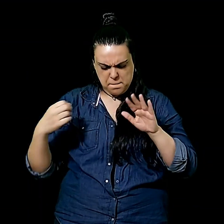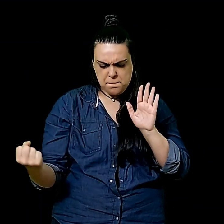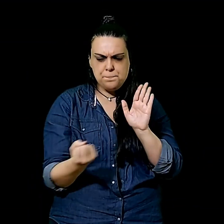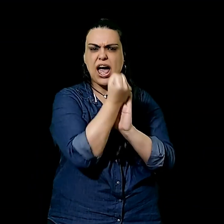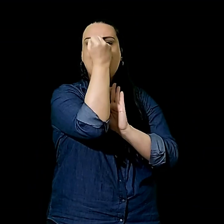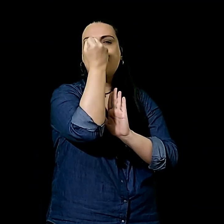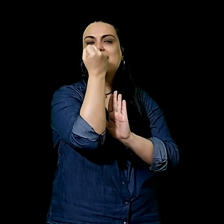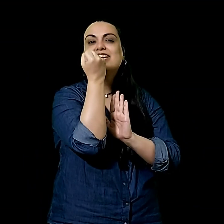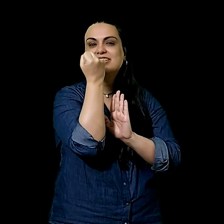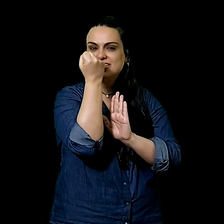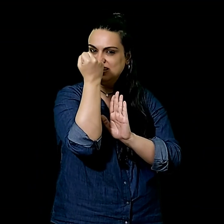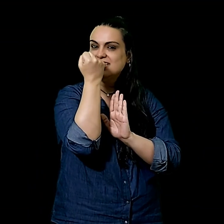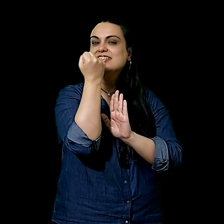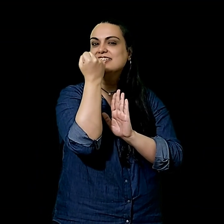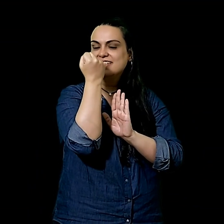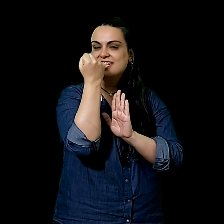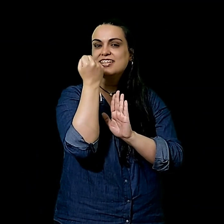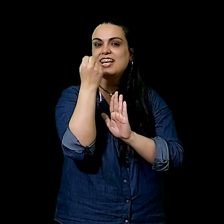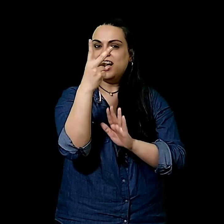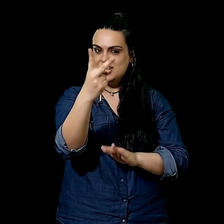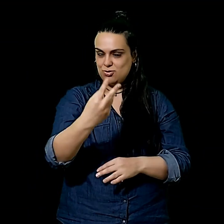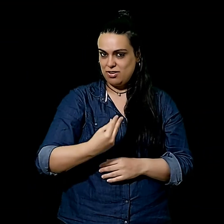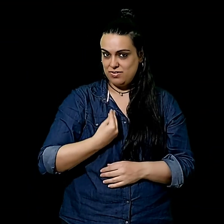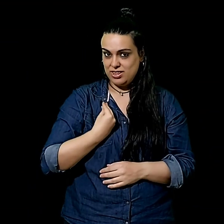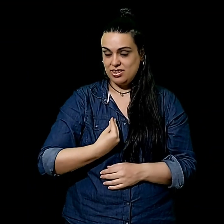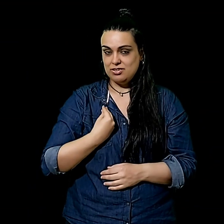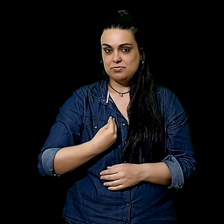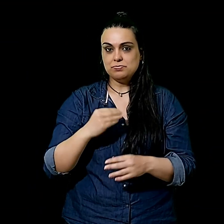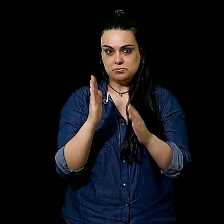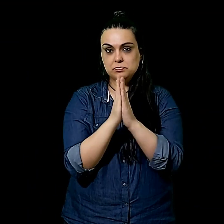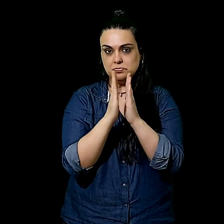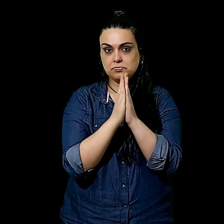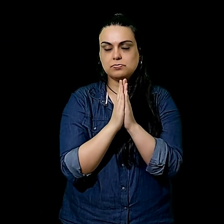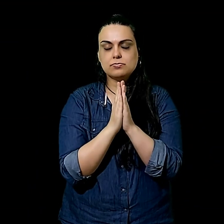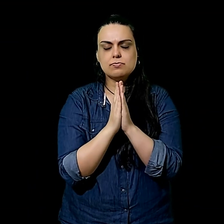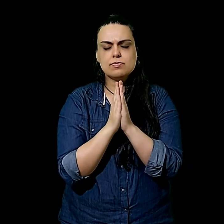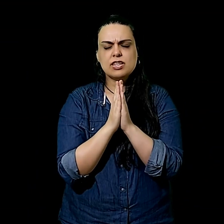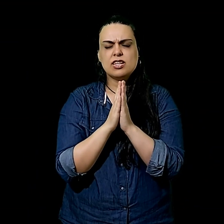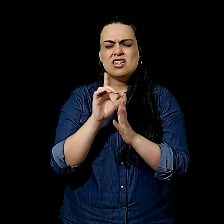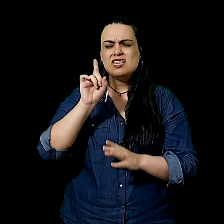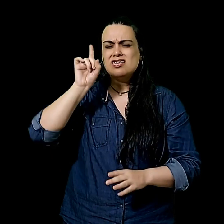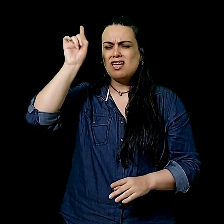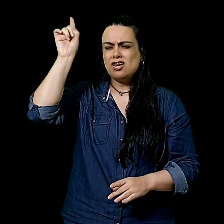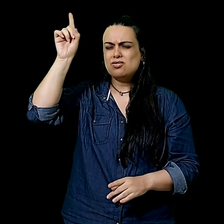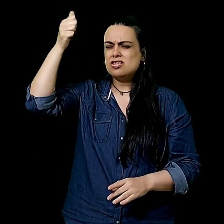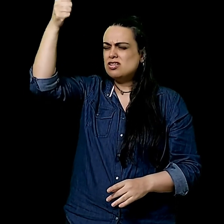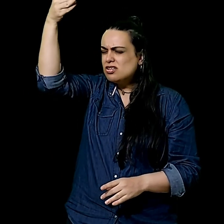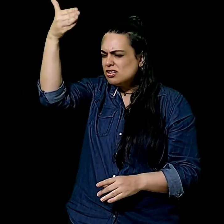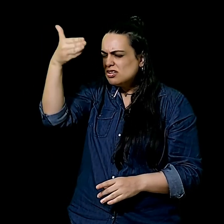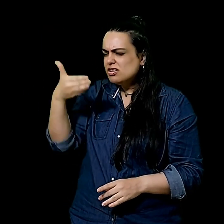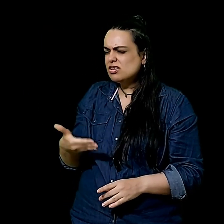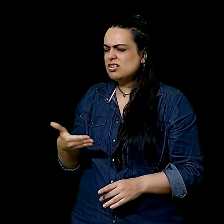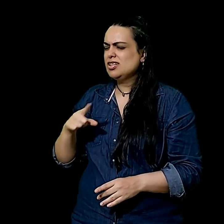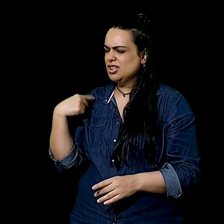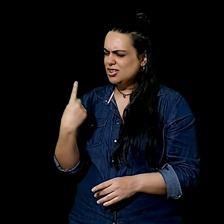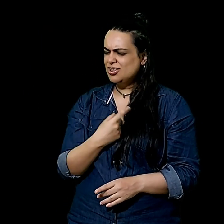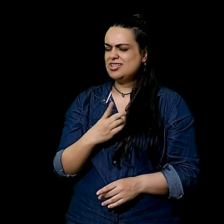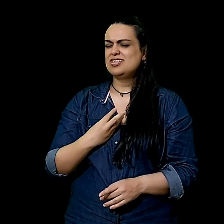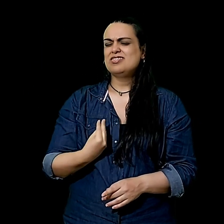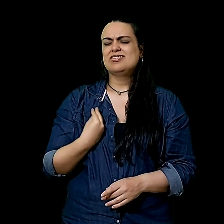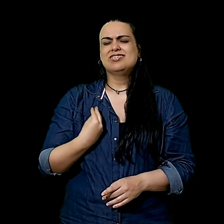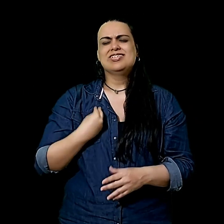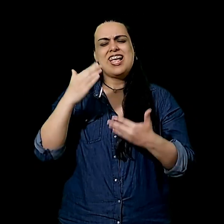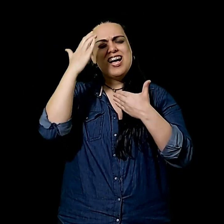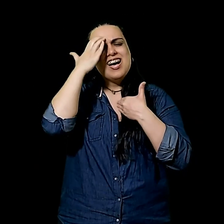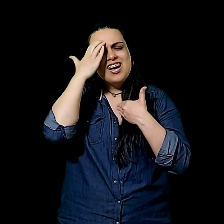foi liberado aqui durante esses dias através da sua vida. Deus, diante da tua presença nós nos encontramos. Estamos